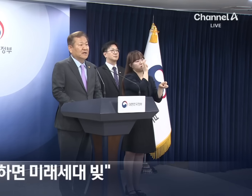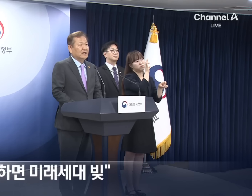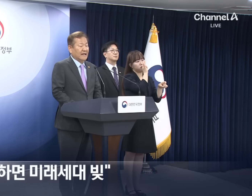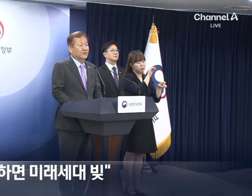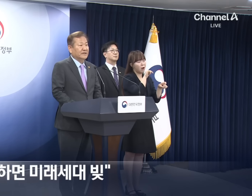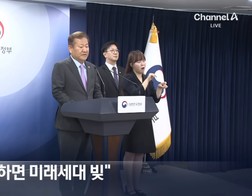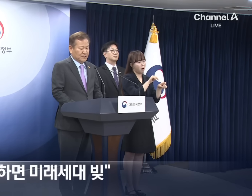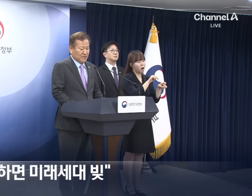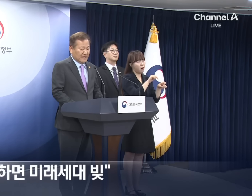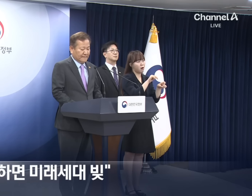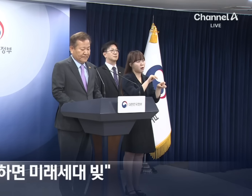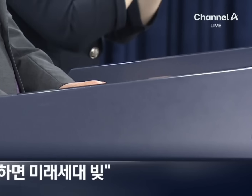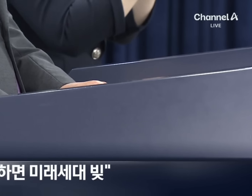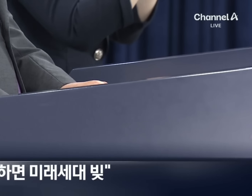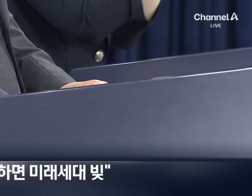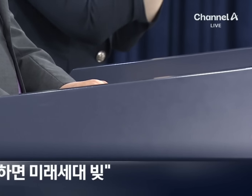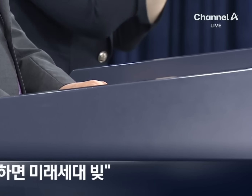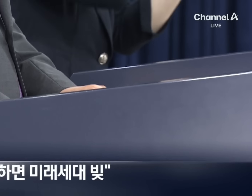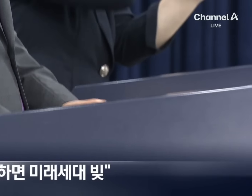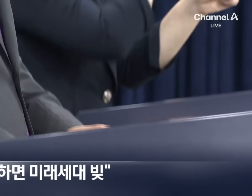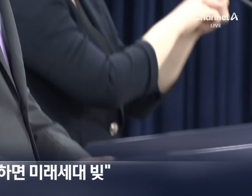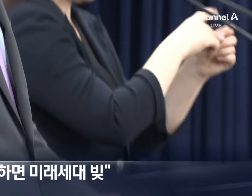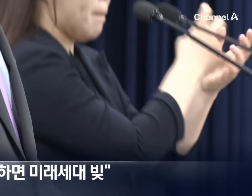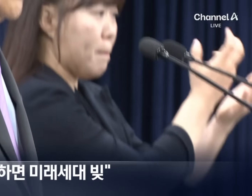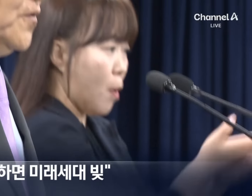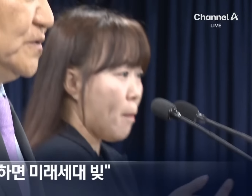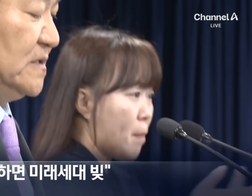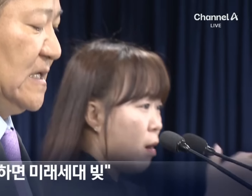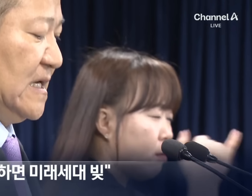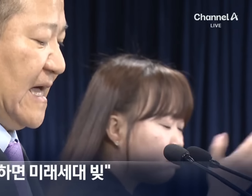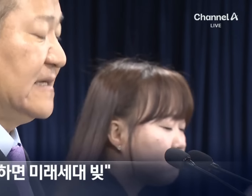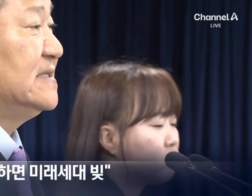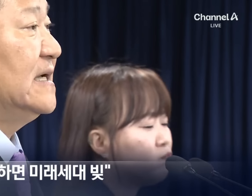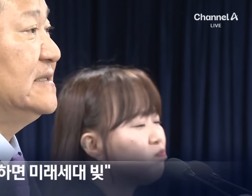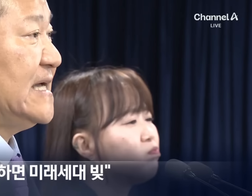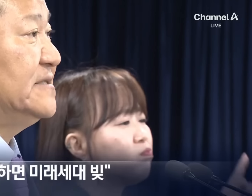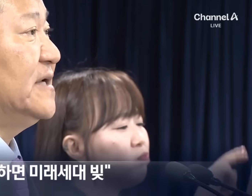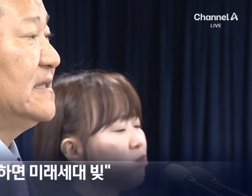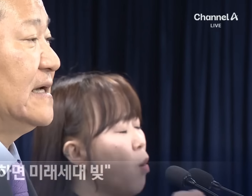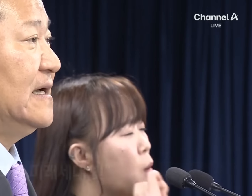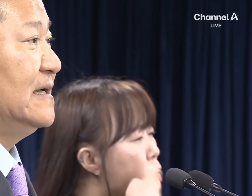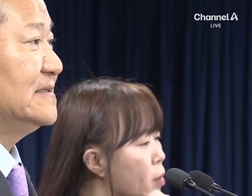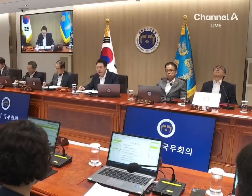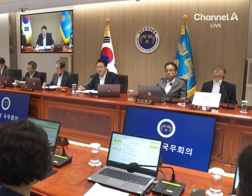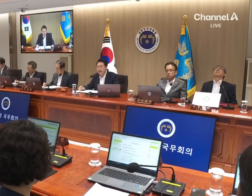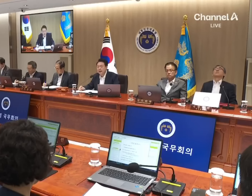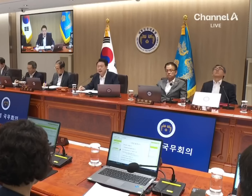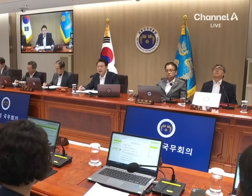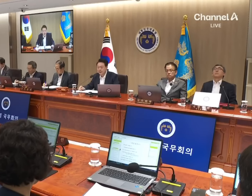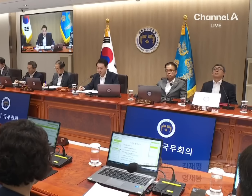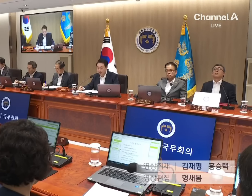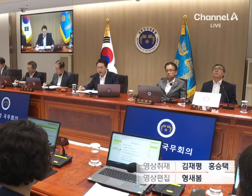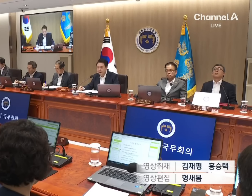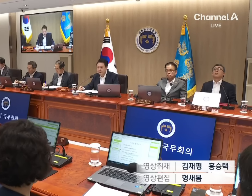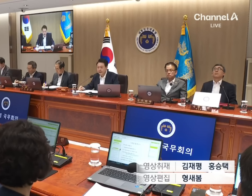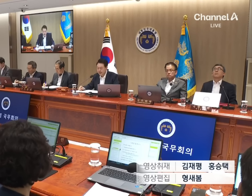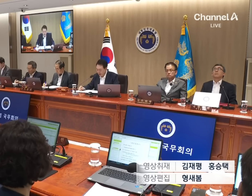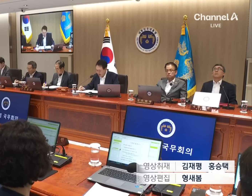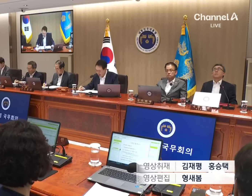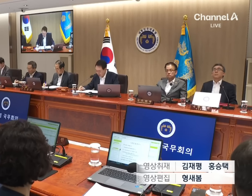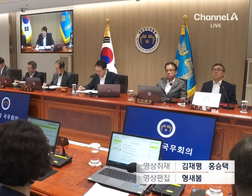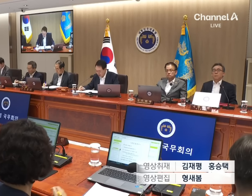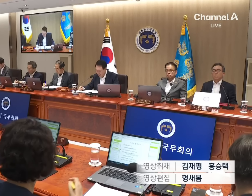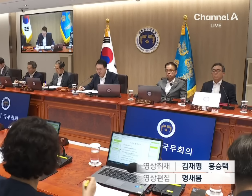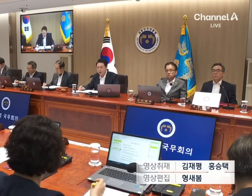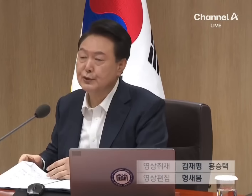있 발행하면 막대한 나라빚은 미래 세대에 부담이 될 거라고 강조했습니다 정부는 윤석 대통령에게